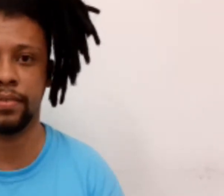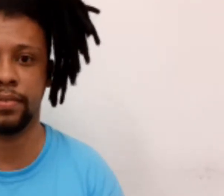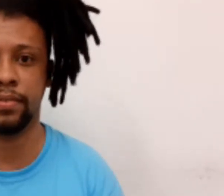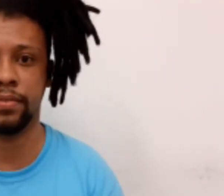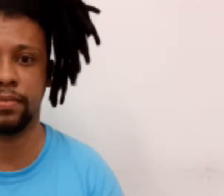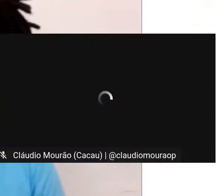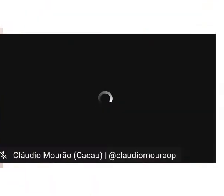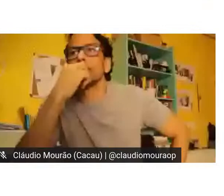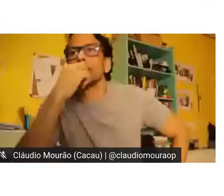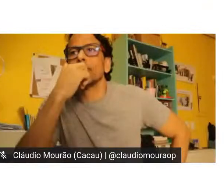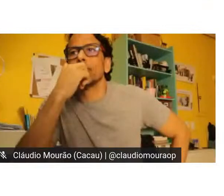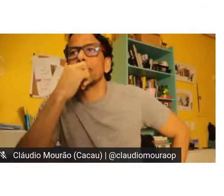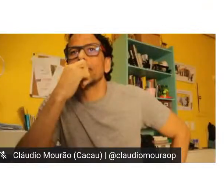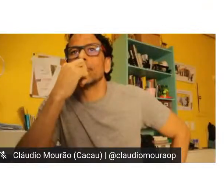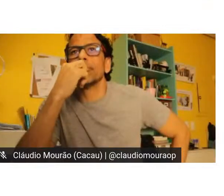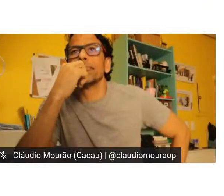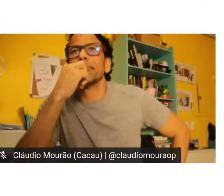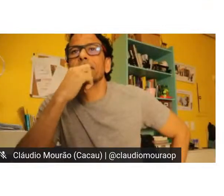G1